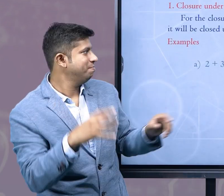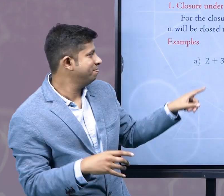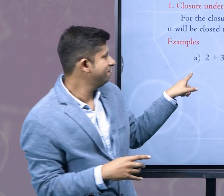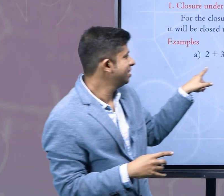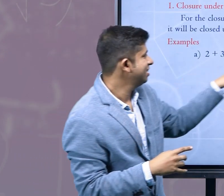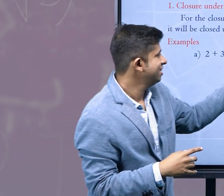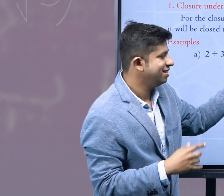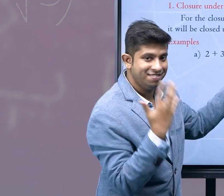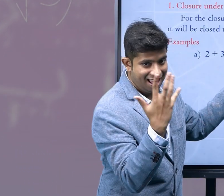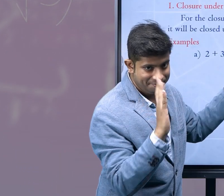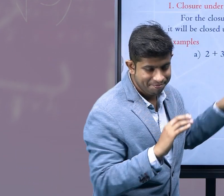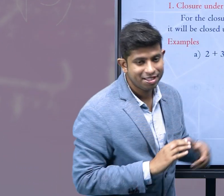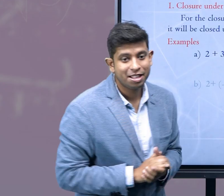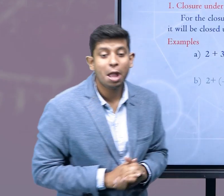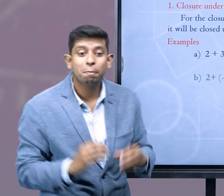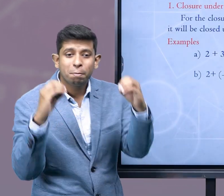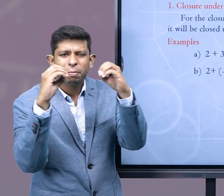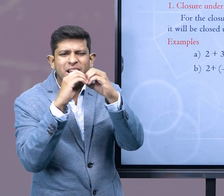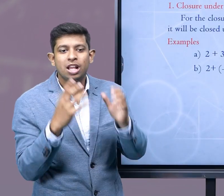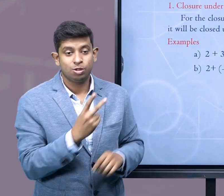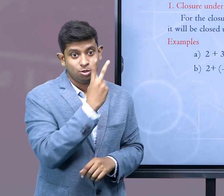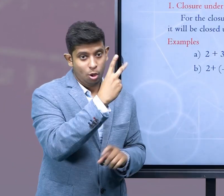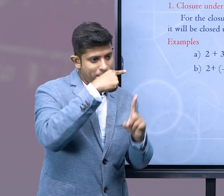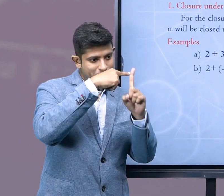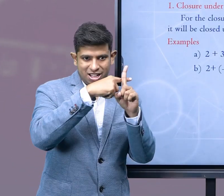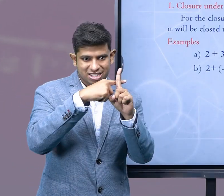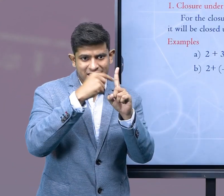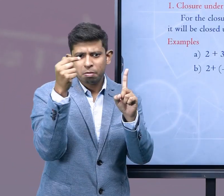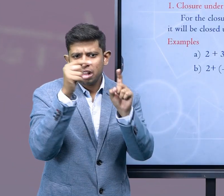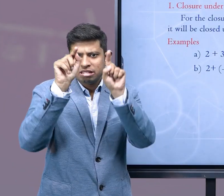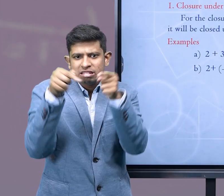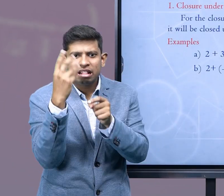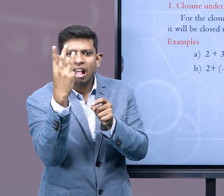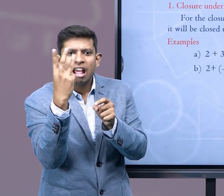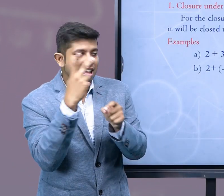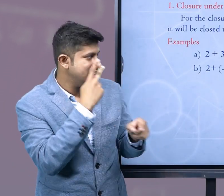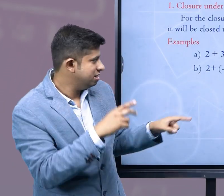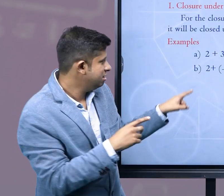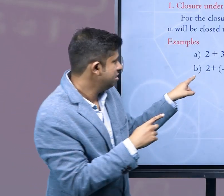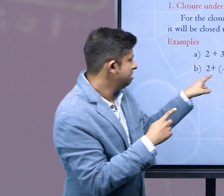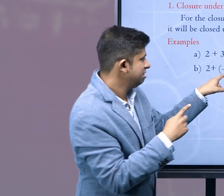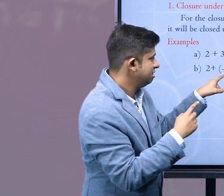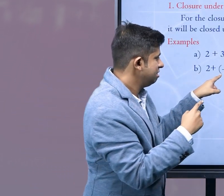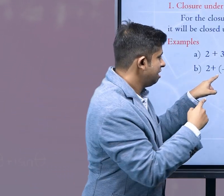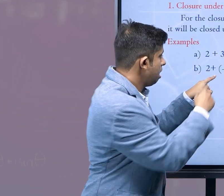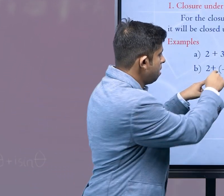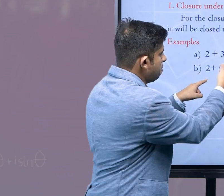अंतर्गत संवृत्त कहा जाएगा। उदाहरण A 2 + 3 is equals to 5. B 2 plus